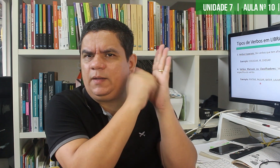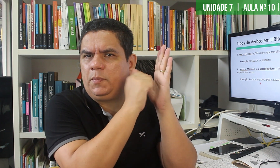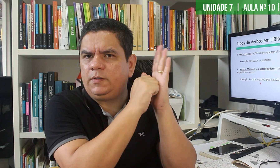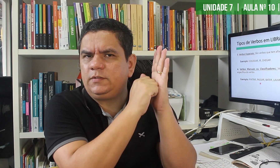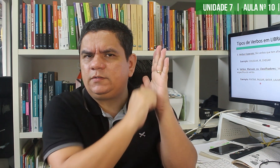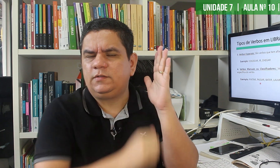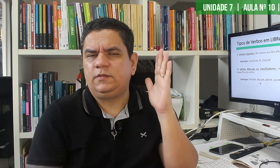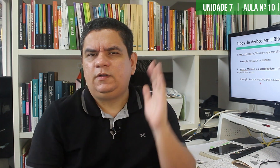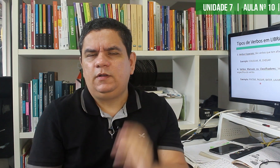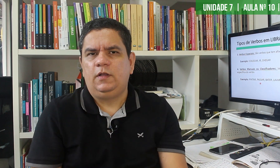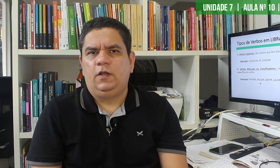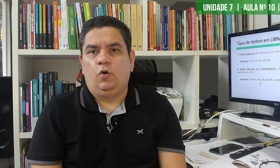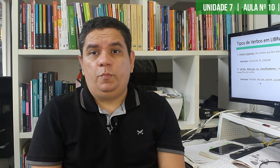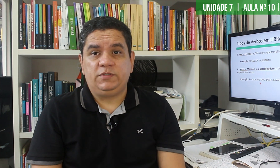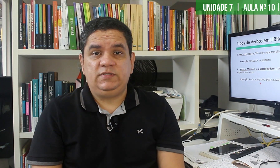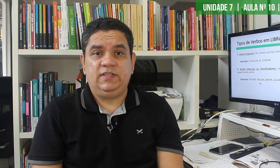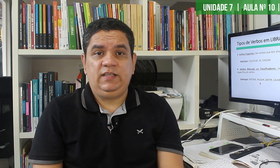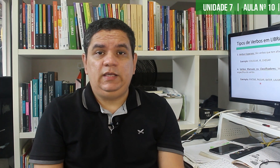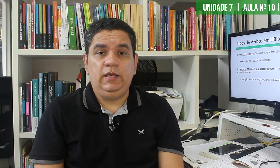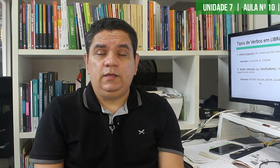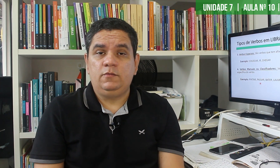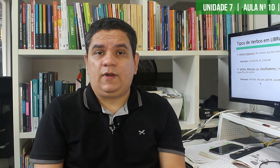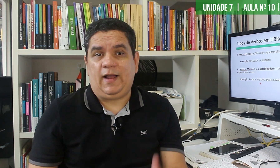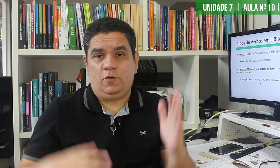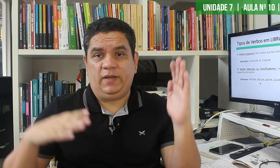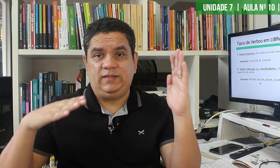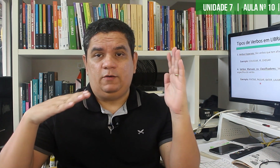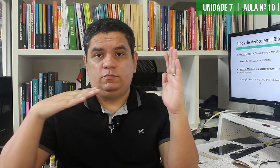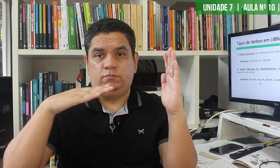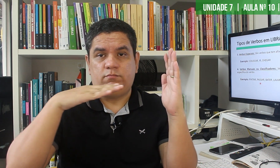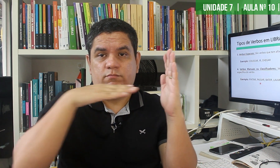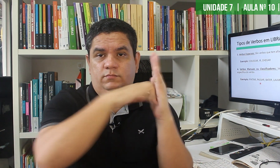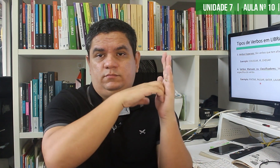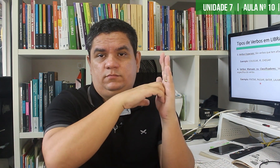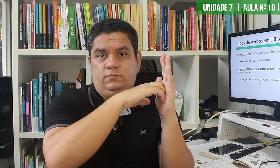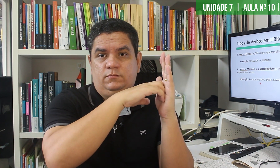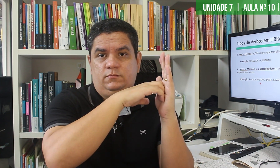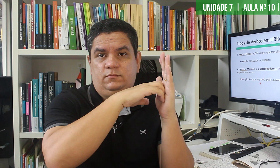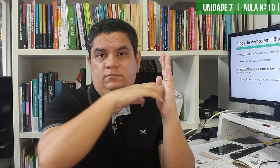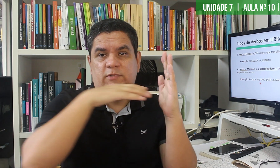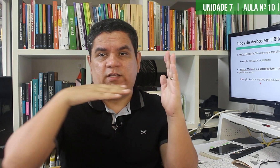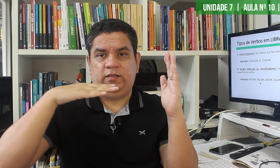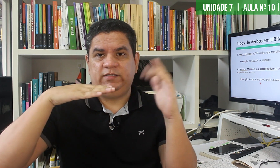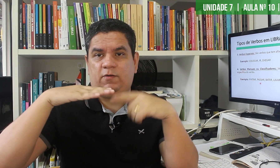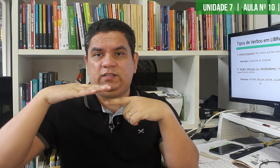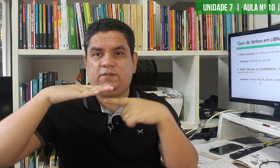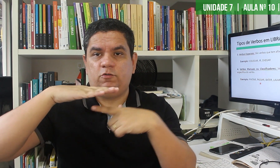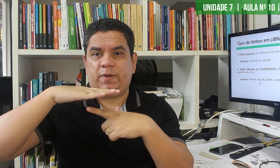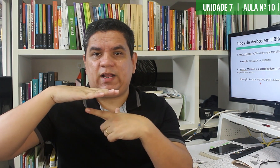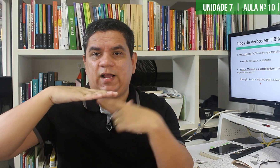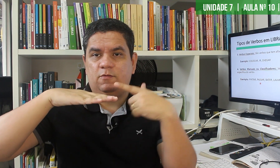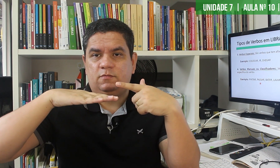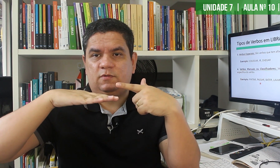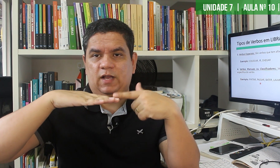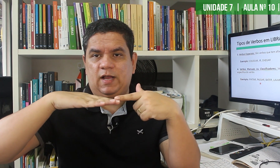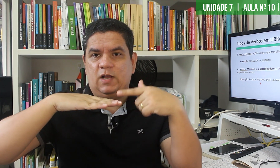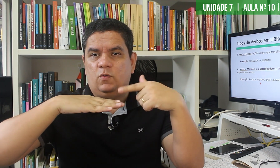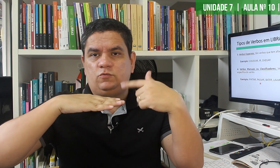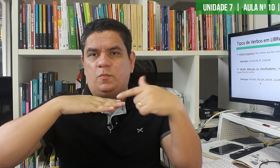porta. Ou eu posso dizer que o carro bateu. Né? Esse é um classificador para carro. Carro,